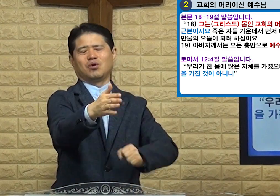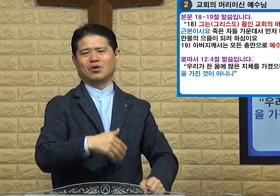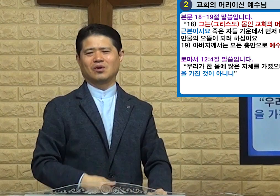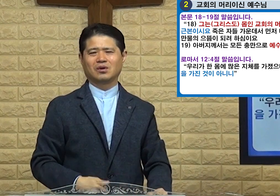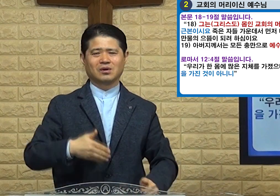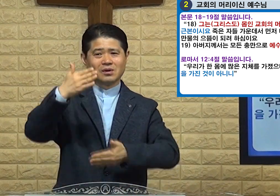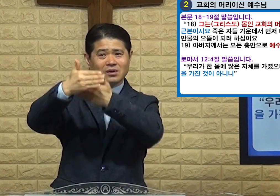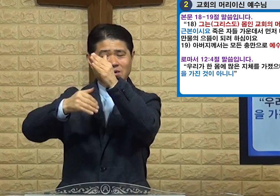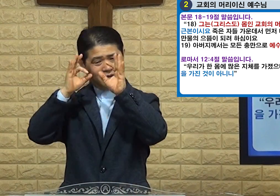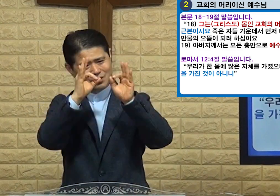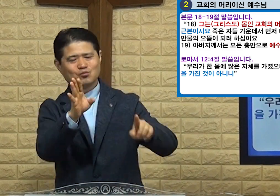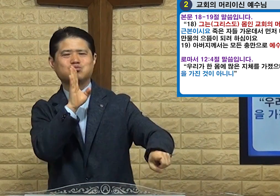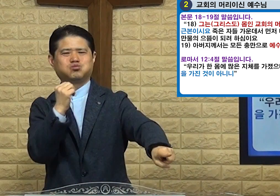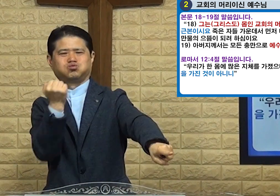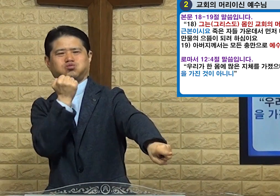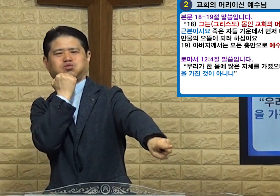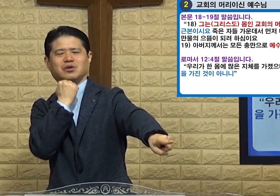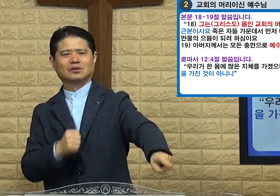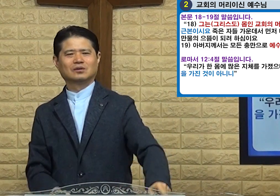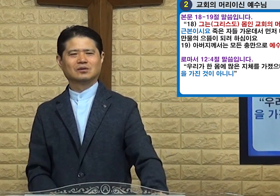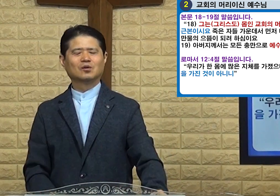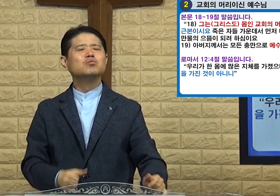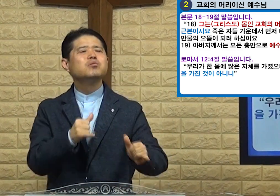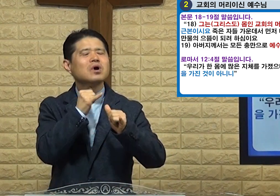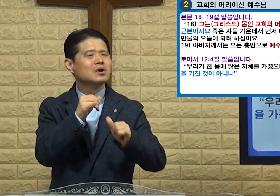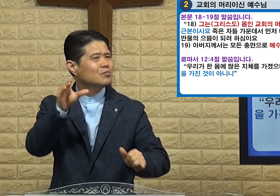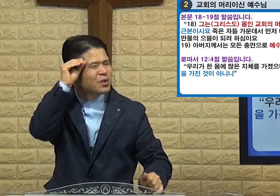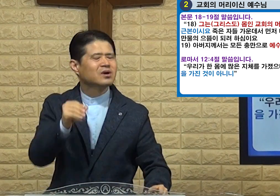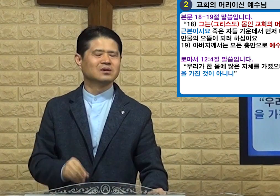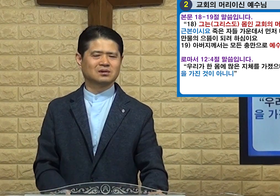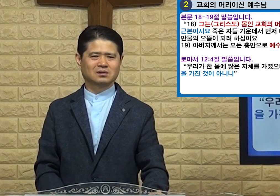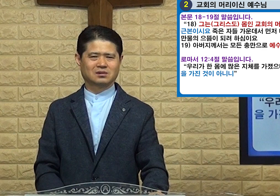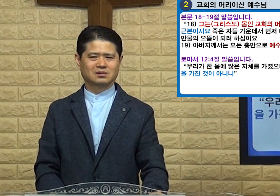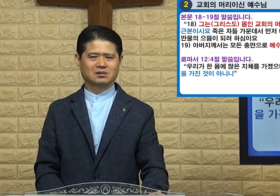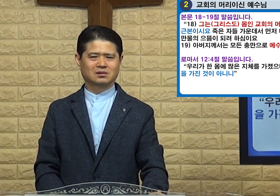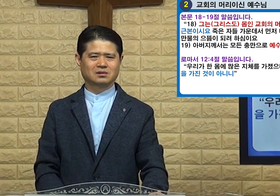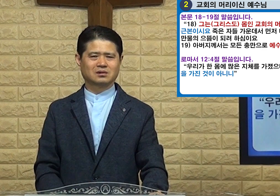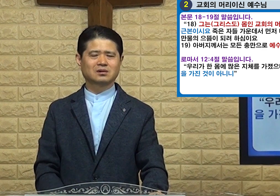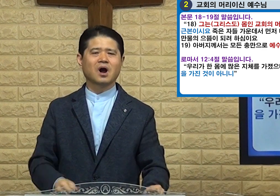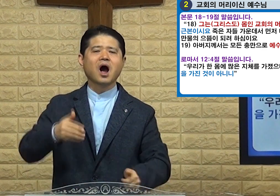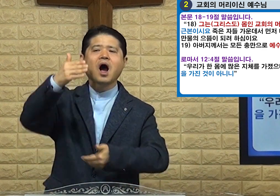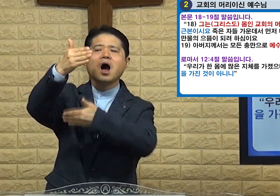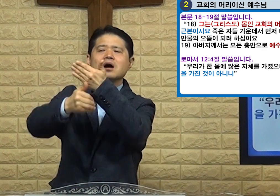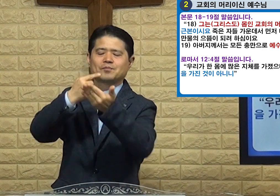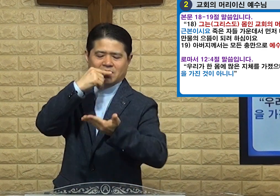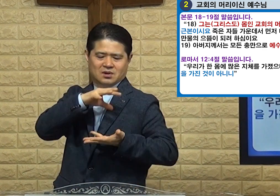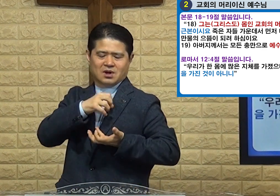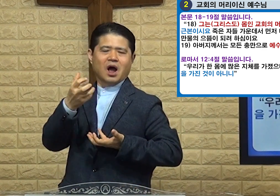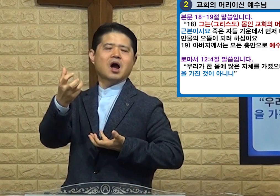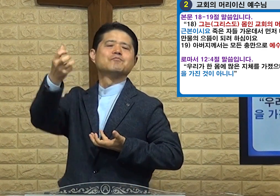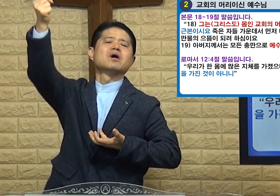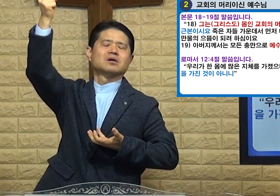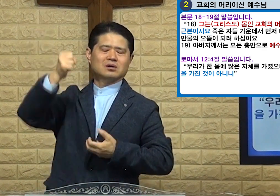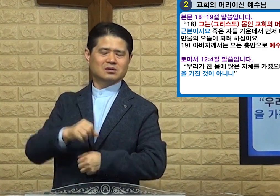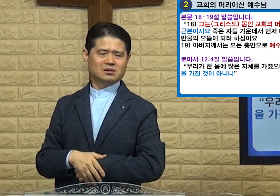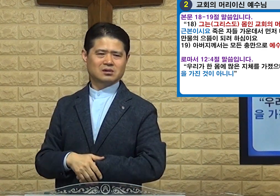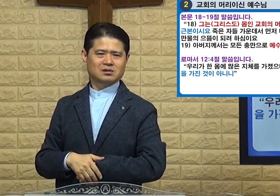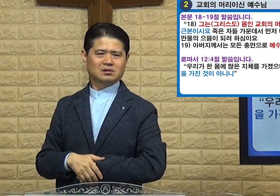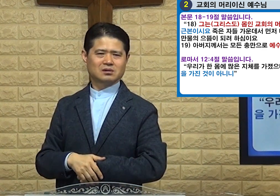줘야겠다 칭찬할 수 있는 것이 아닙니다. 하나님이 보기에는 정말 웃긴 그 자체입니다. 무지에 서 있기 때문입니다. 우리의